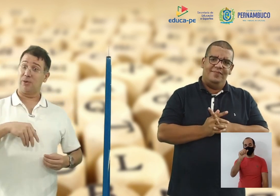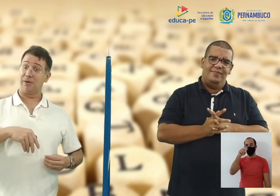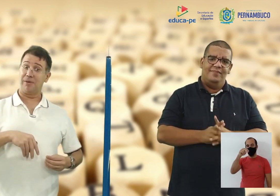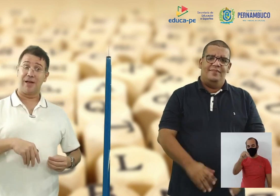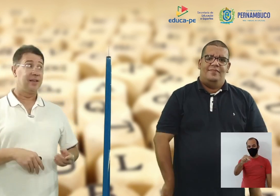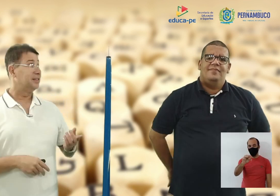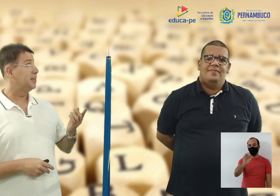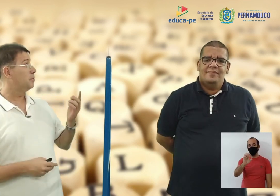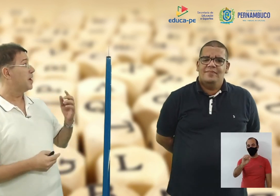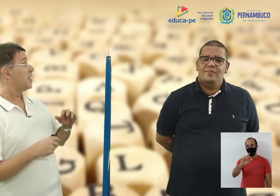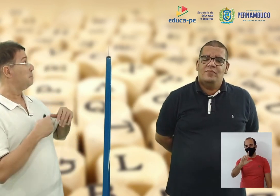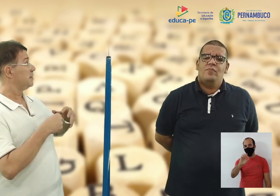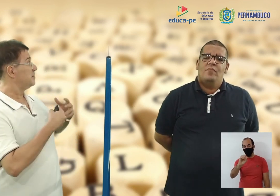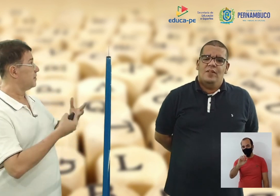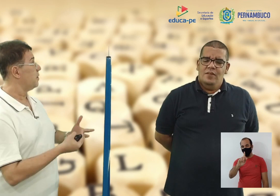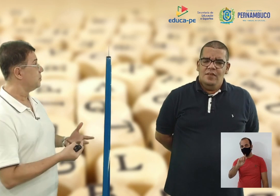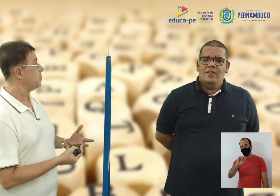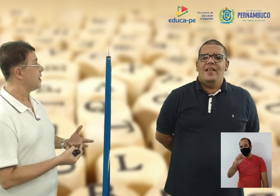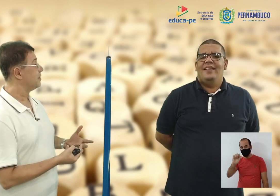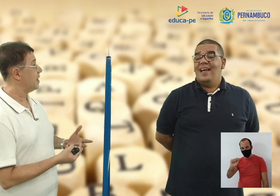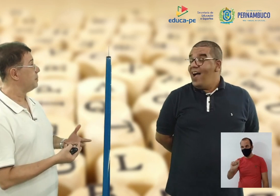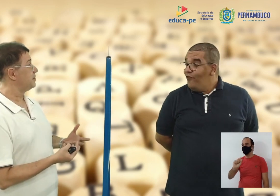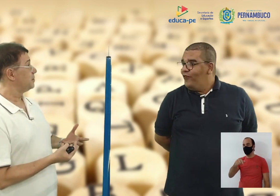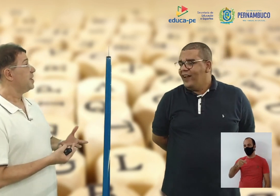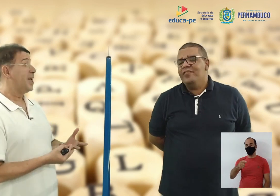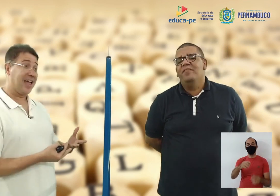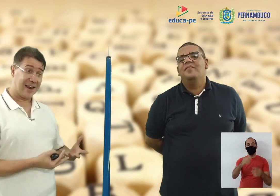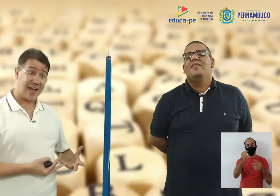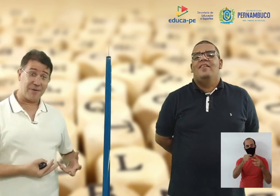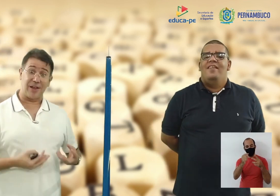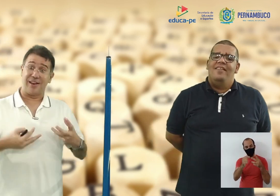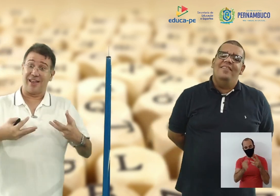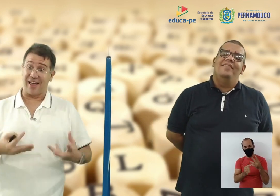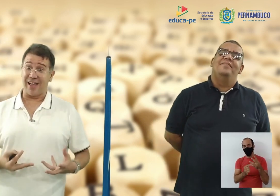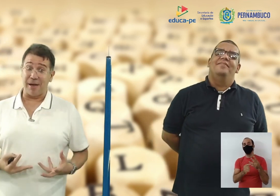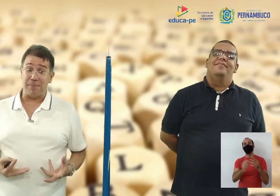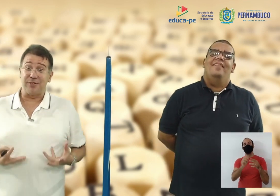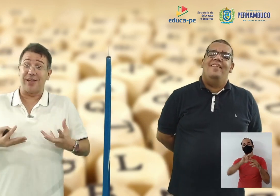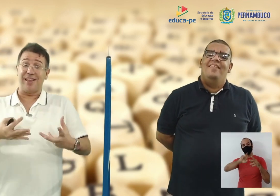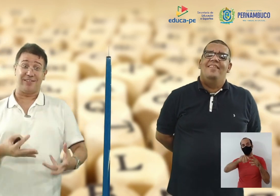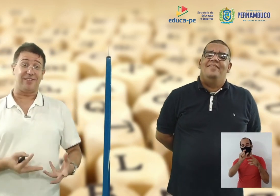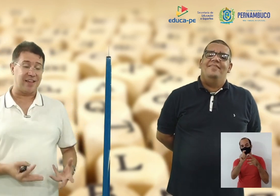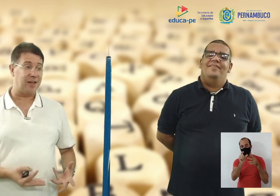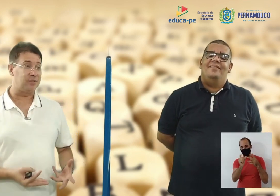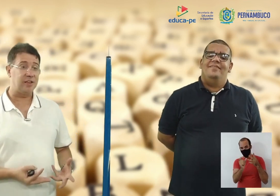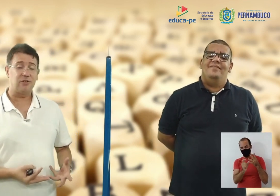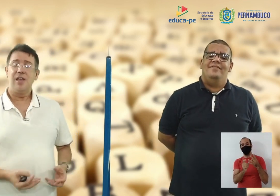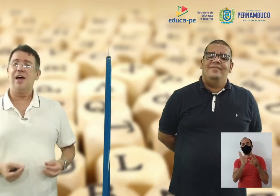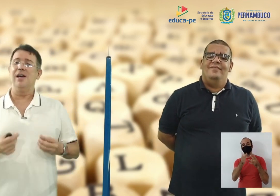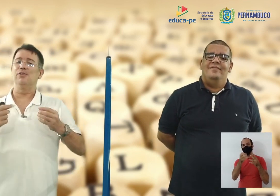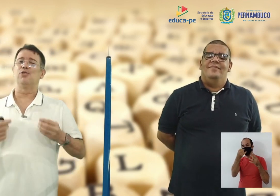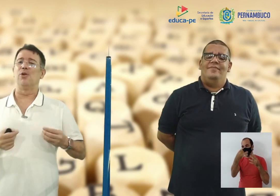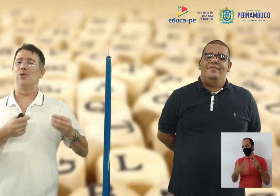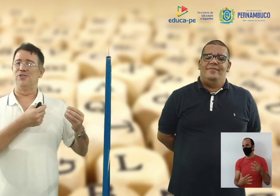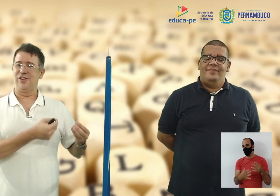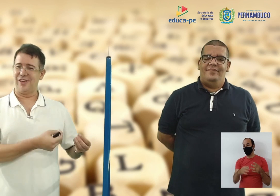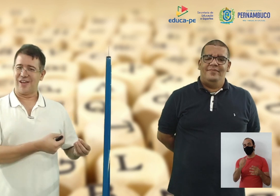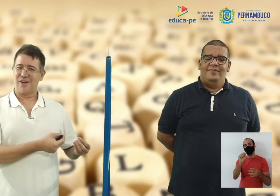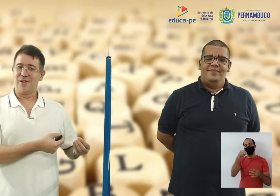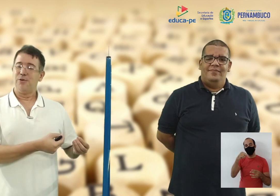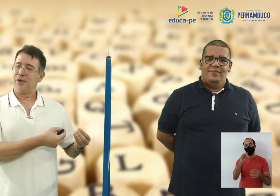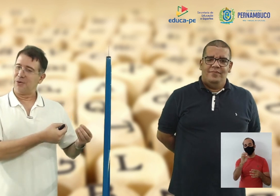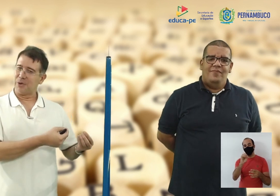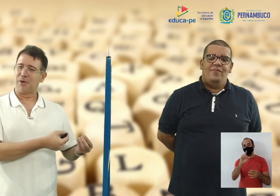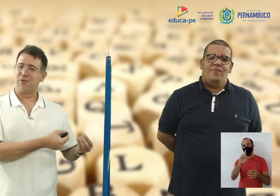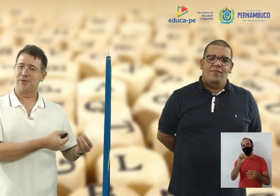de zeugma, de uma repetição, no caso, anáforas. É anáfora, né? É a repetição que é necessária ao texto.